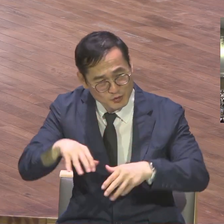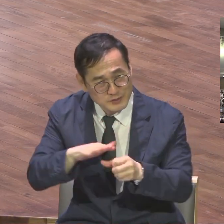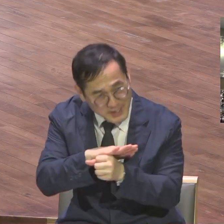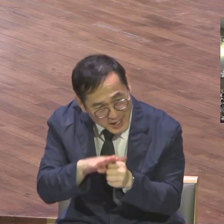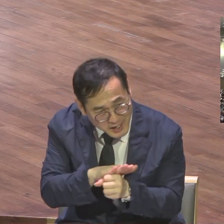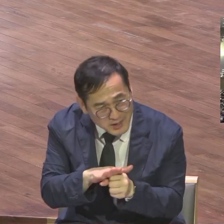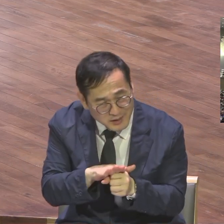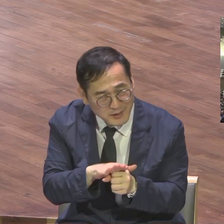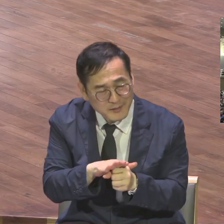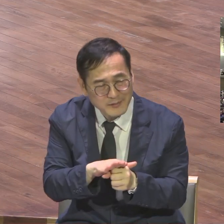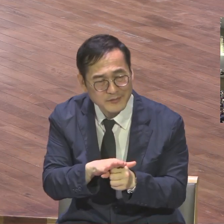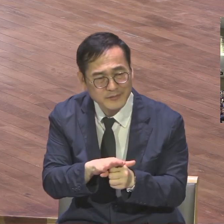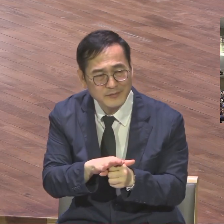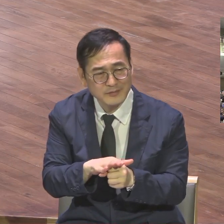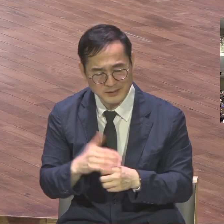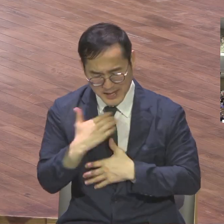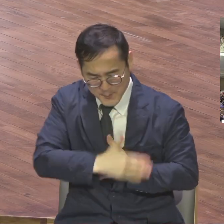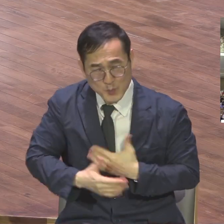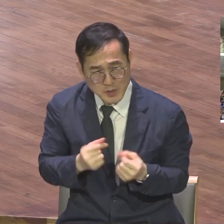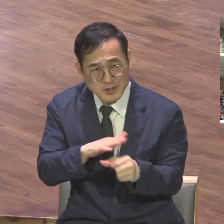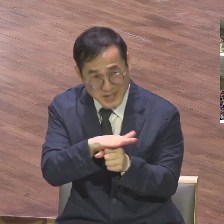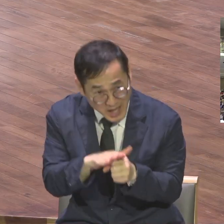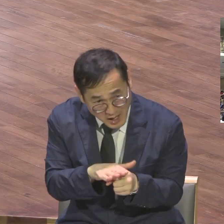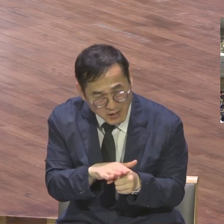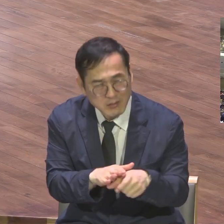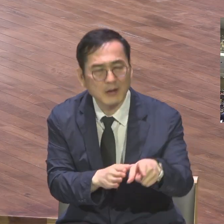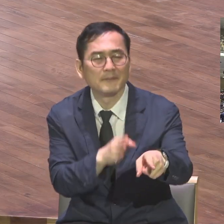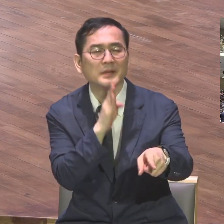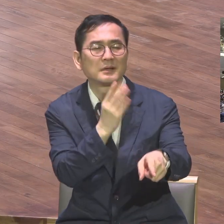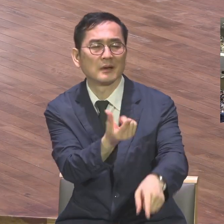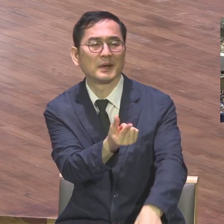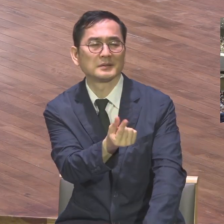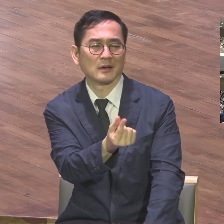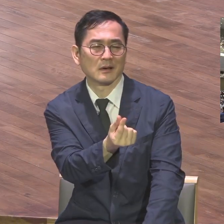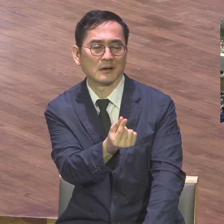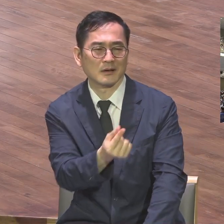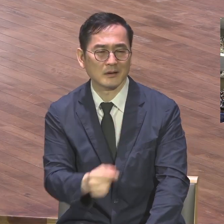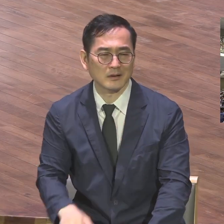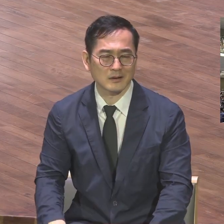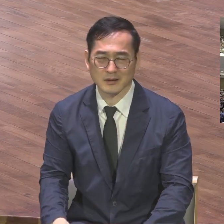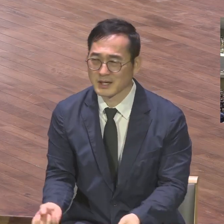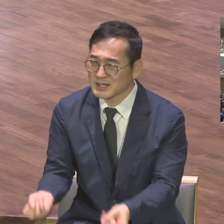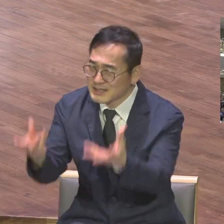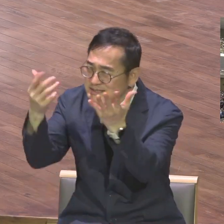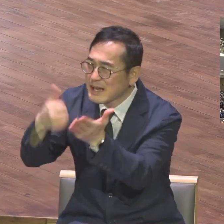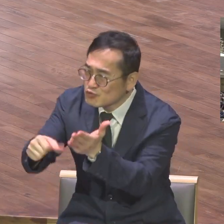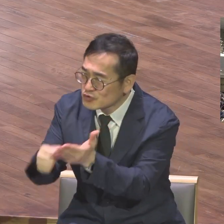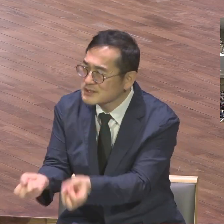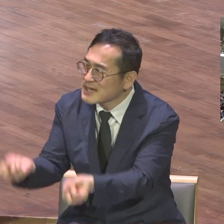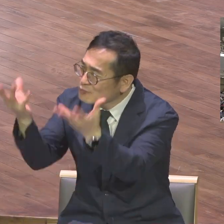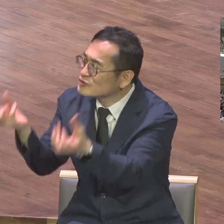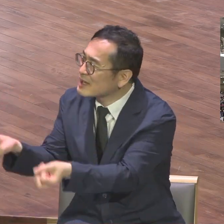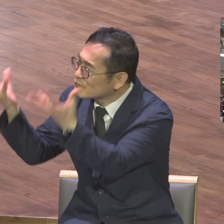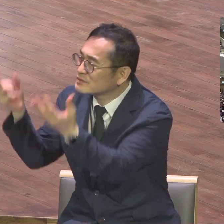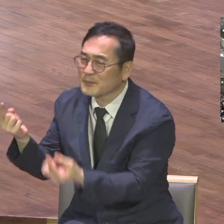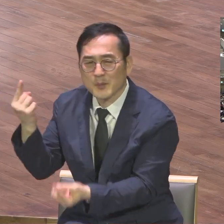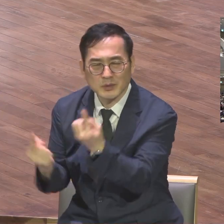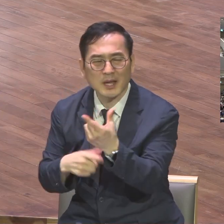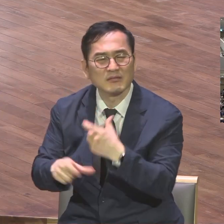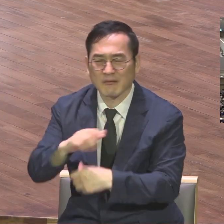이웃을 자기 자신과 같이 사랑하는 것이 전체로 드리는 모든 번제물과 기타 재물보다